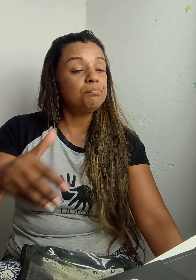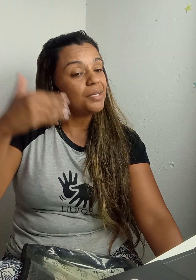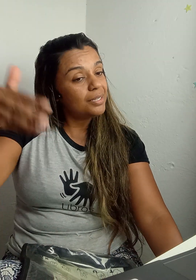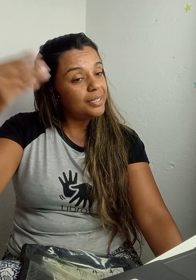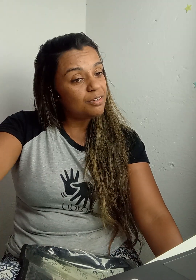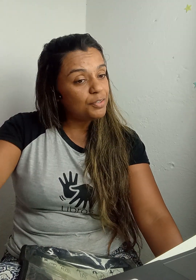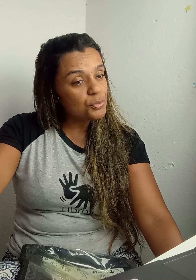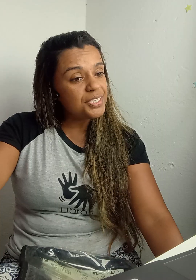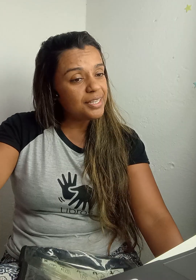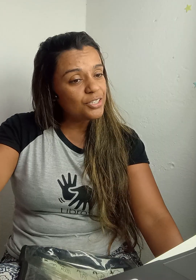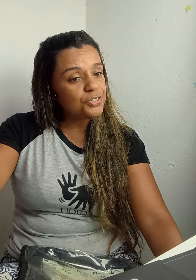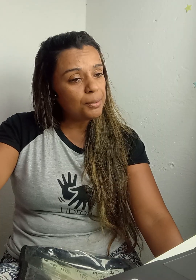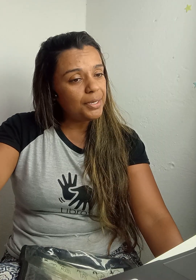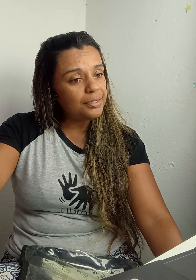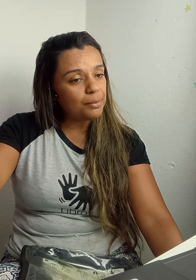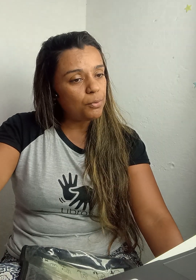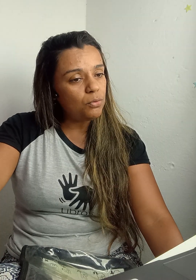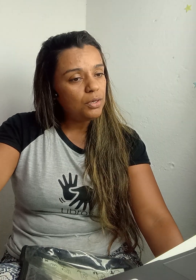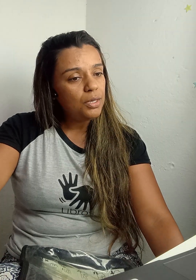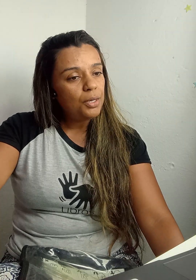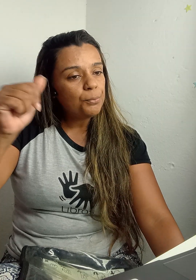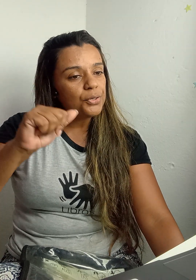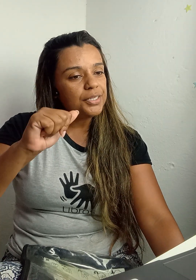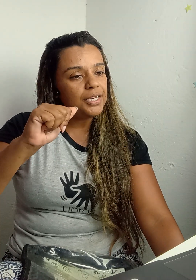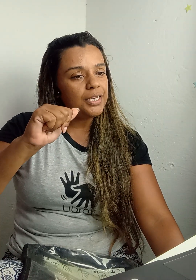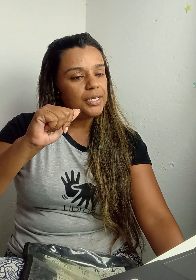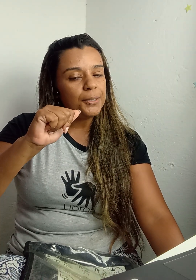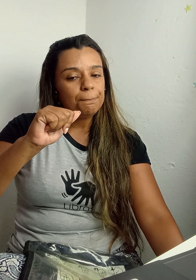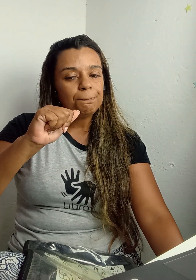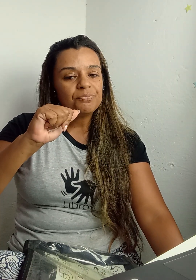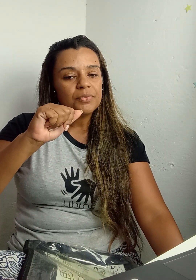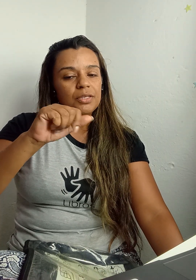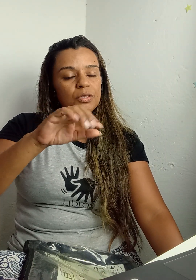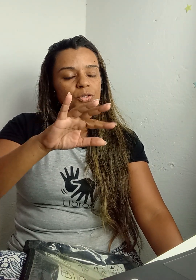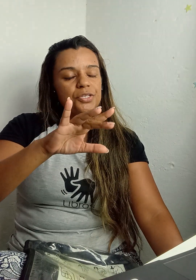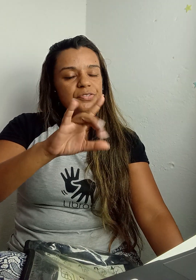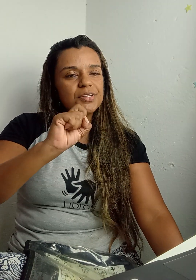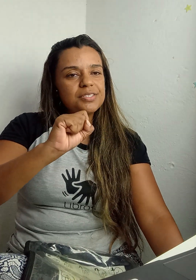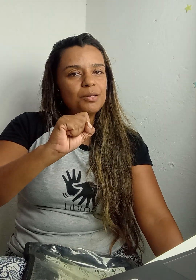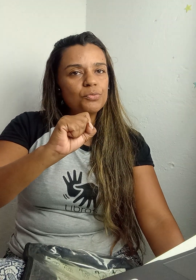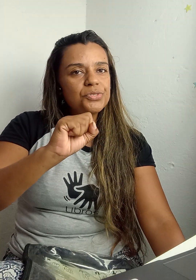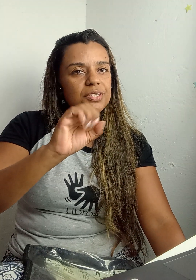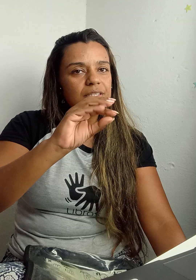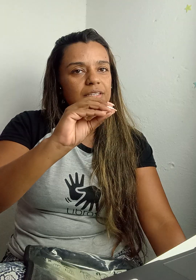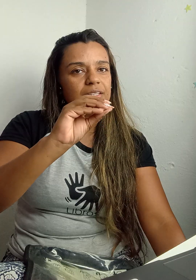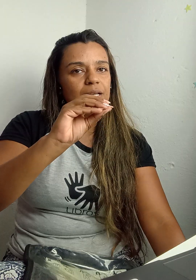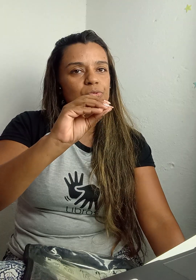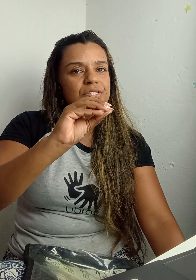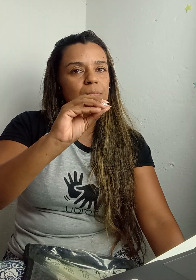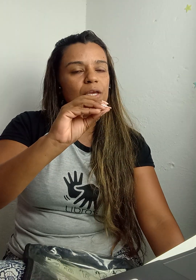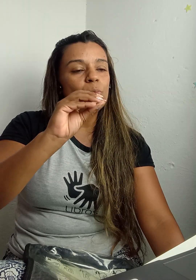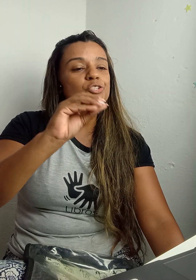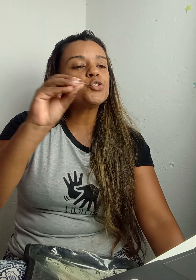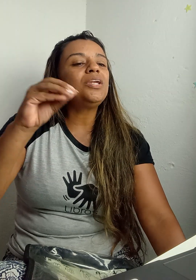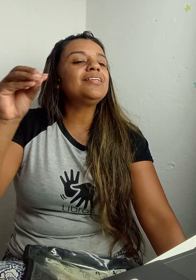para ganhar velocidade também, tá bom? Porque nós temos também uma